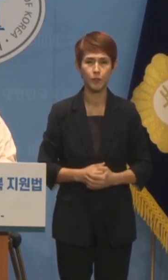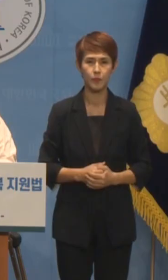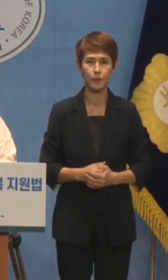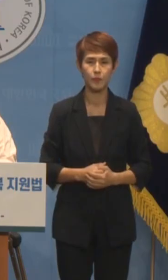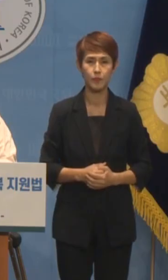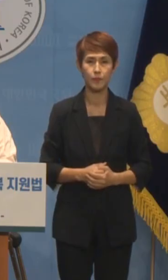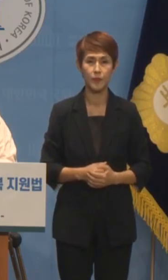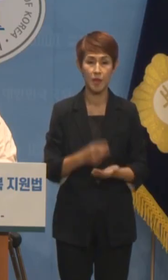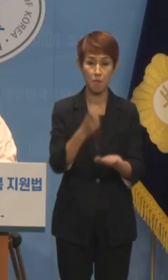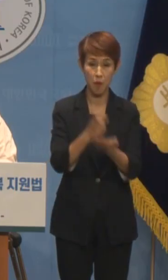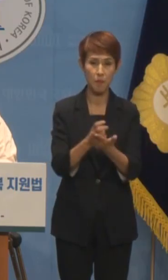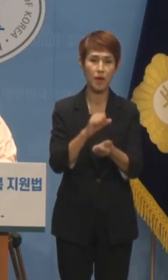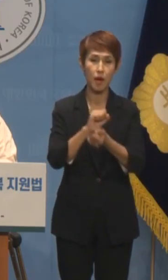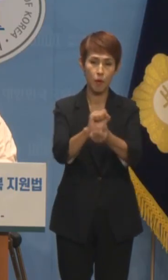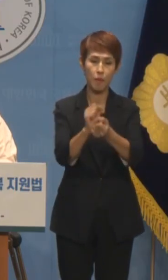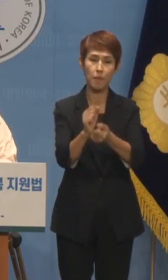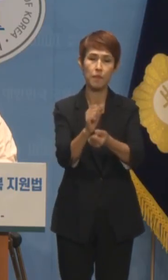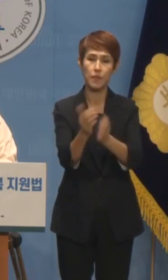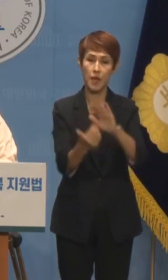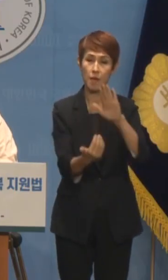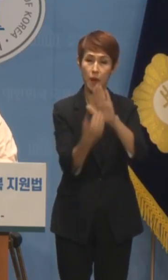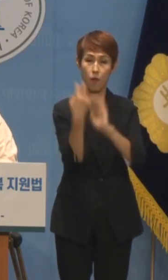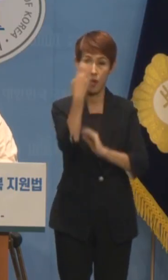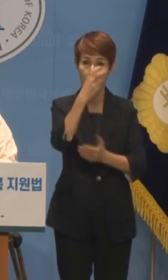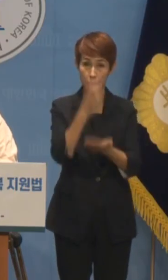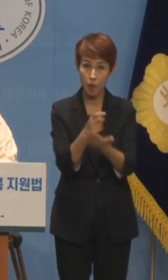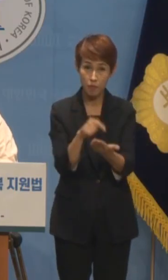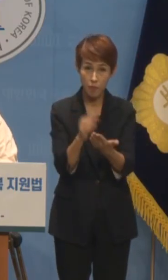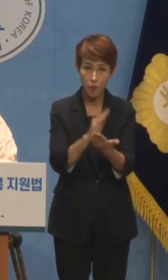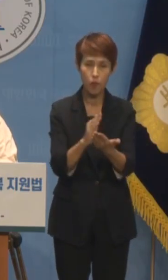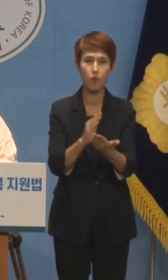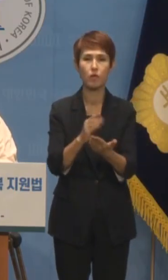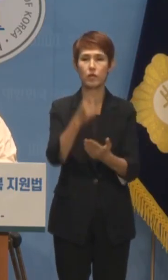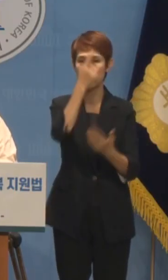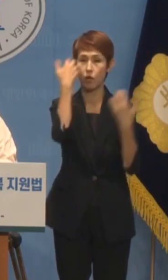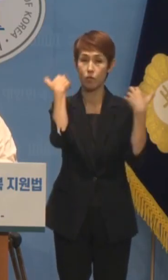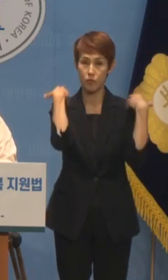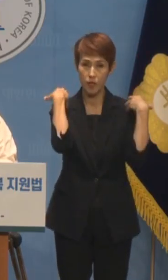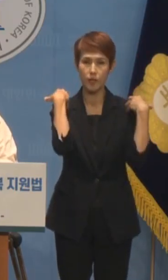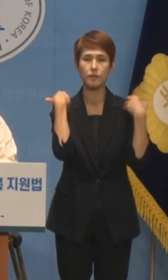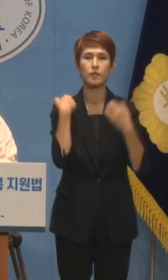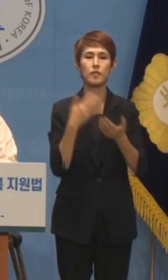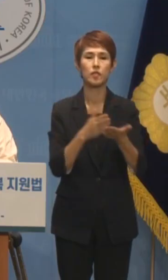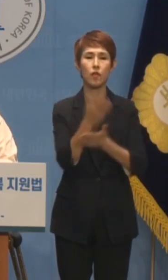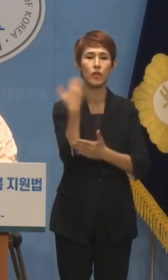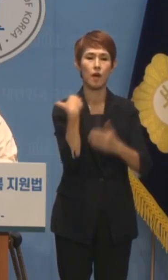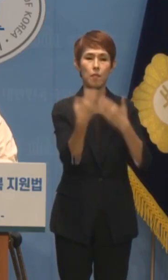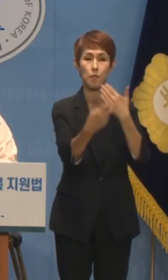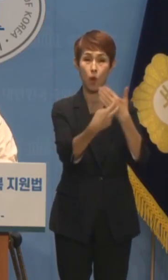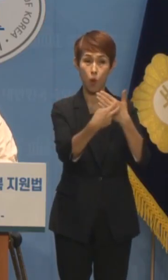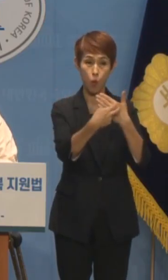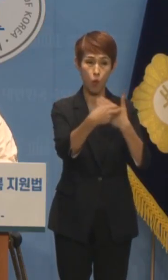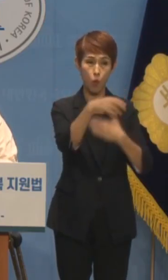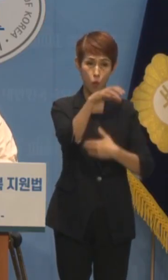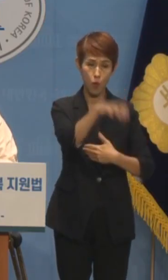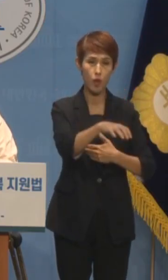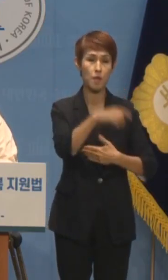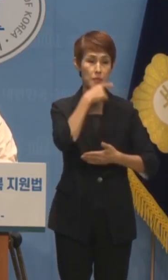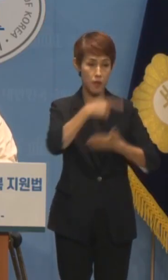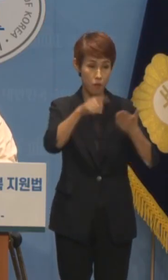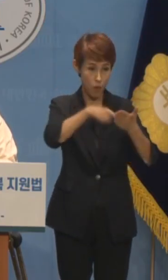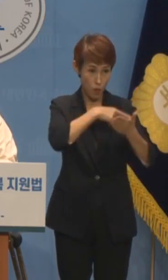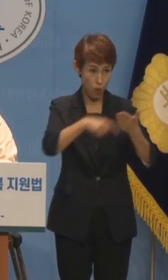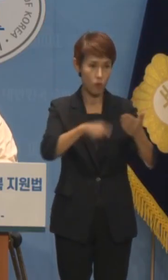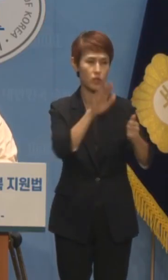제가 발의한 감염병 예방관리법은 국가나 지자체가 감염병 전담병원의 피해 회복을 지원하게